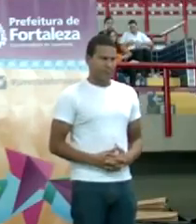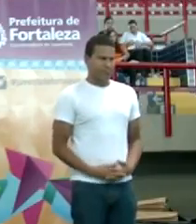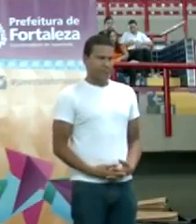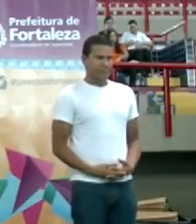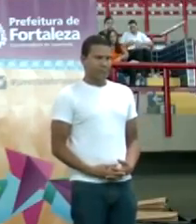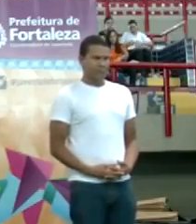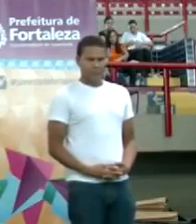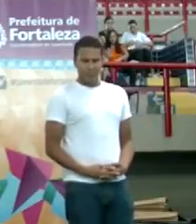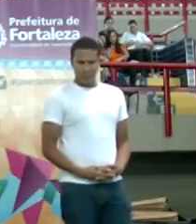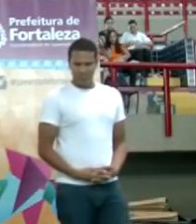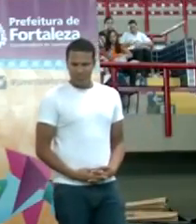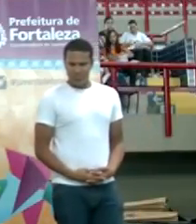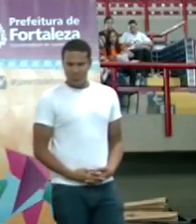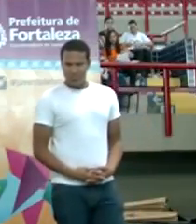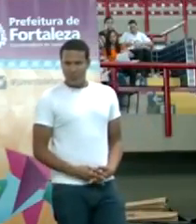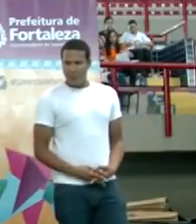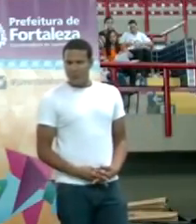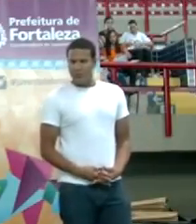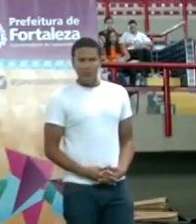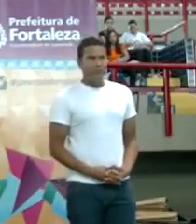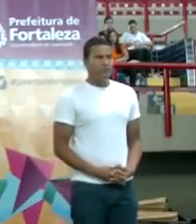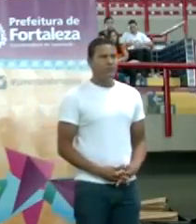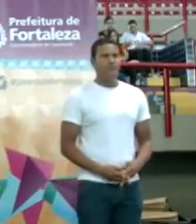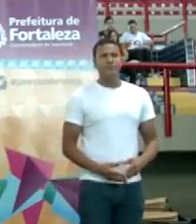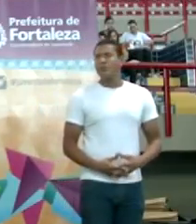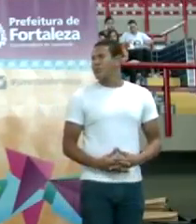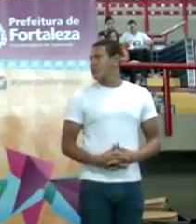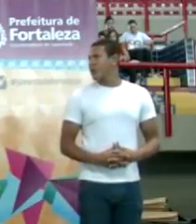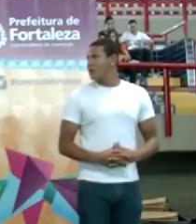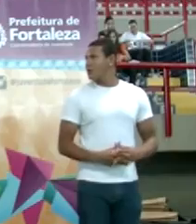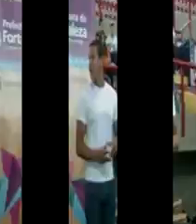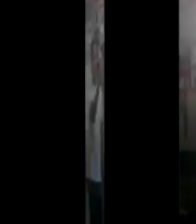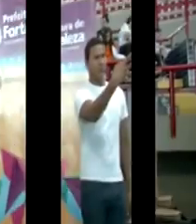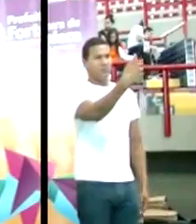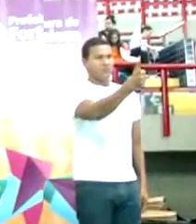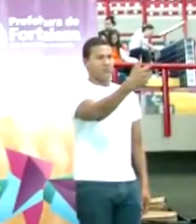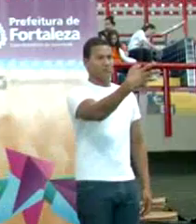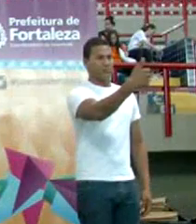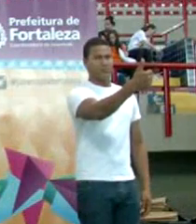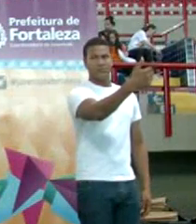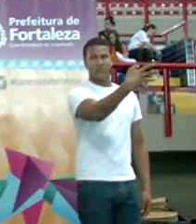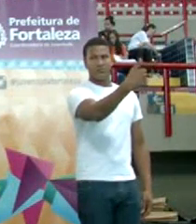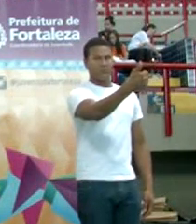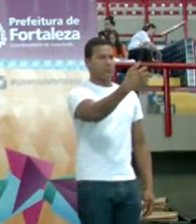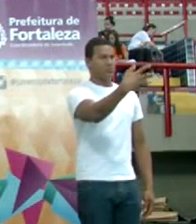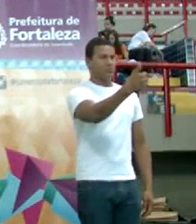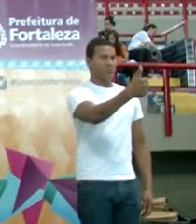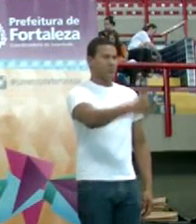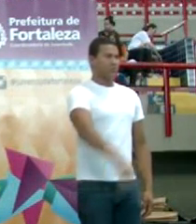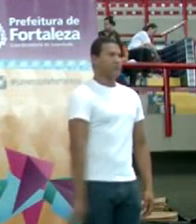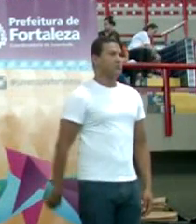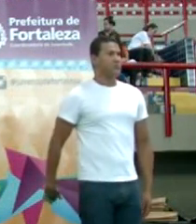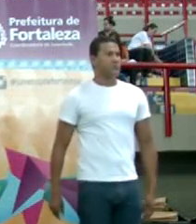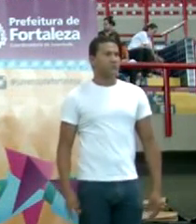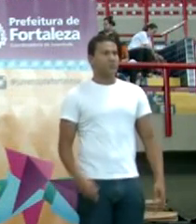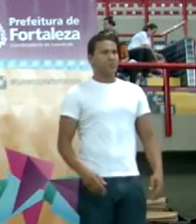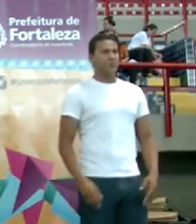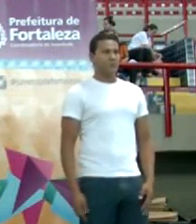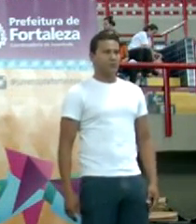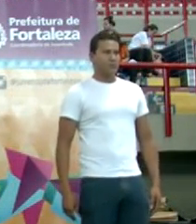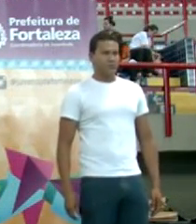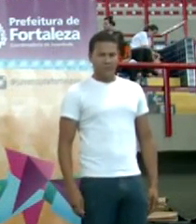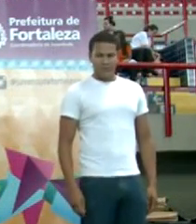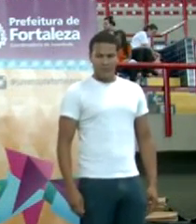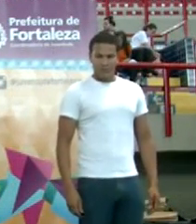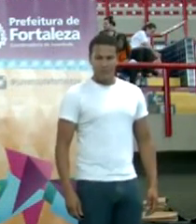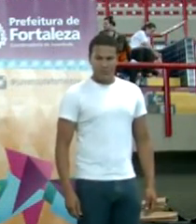Passem logo para os exercícios de sala, de classe, não é isso aí? Página 41. Essa que tem a bola